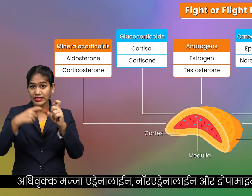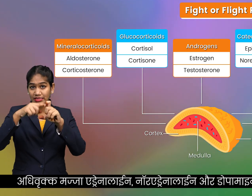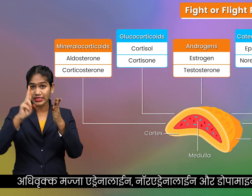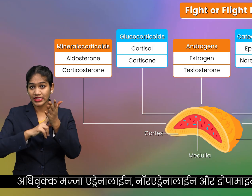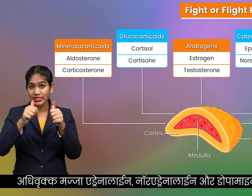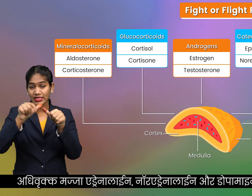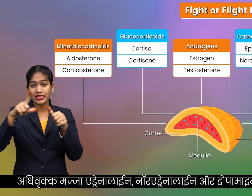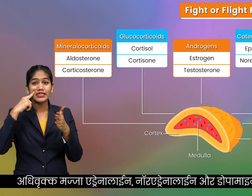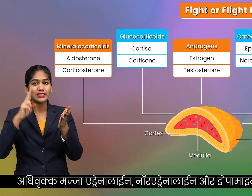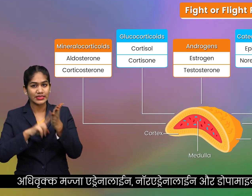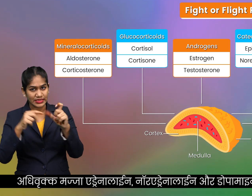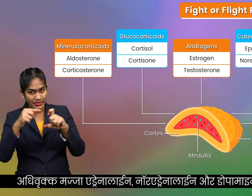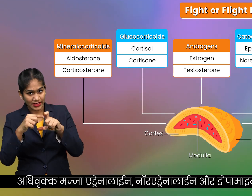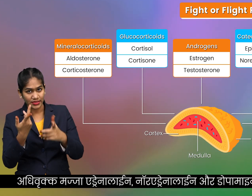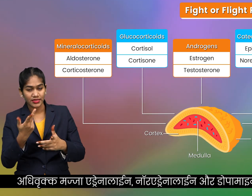करता है।